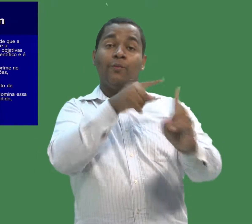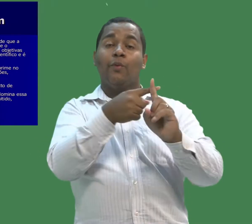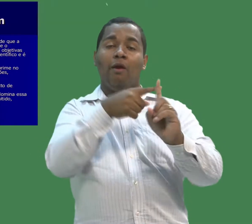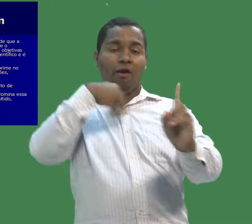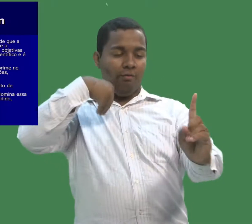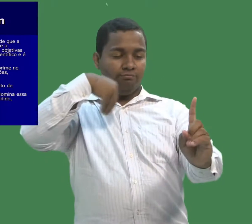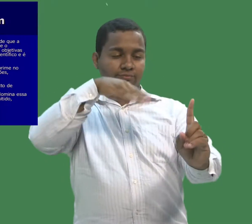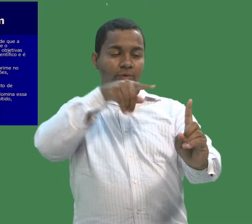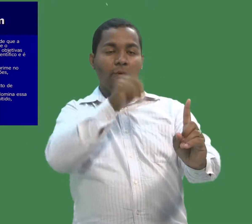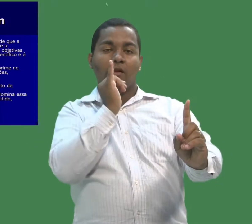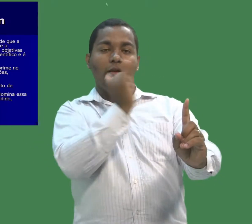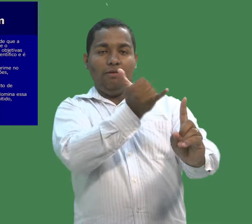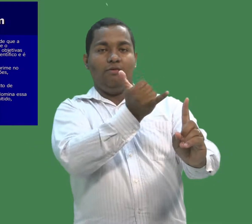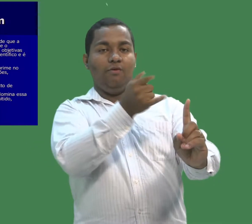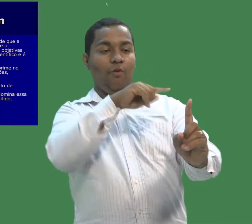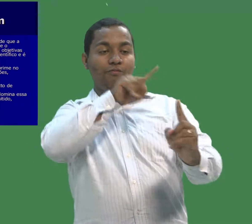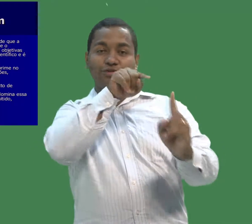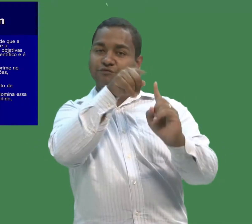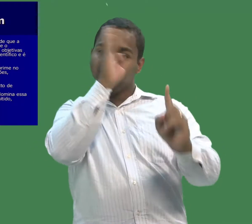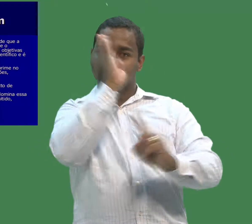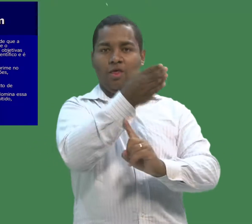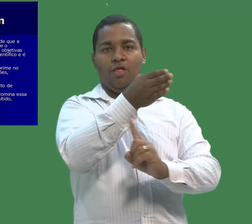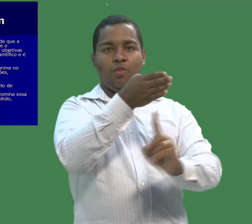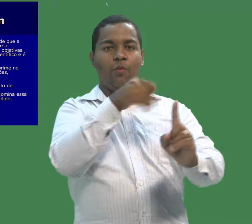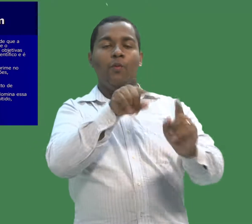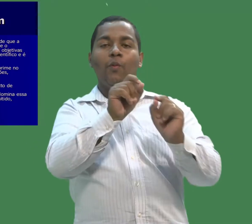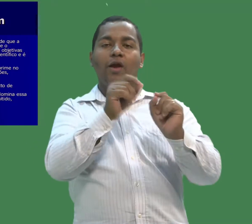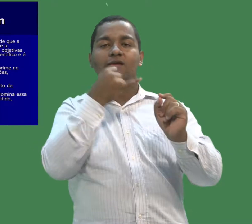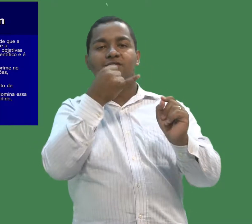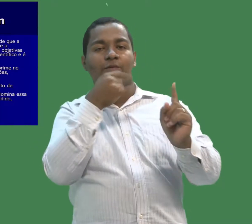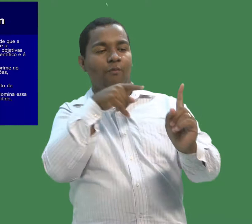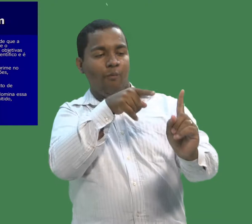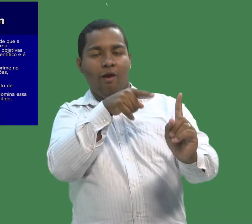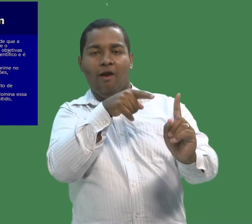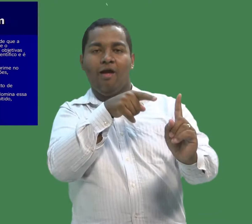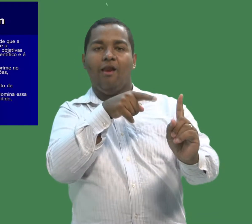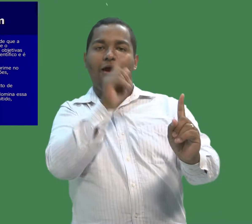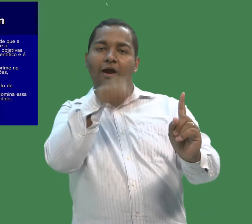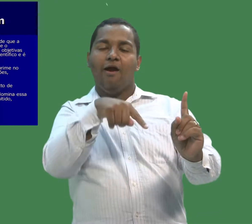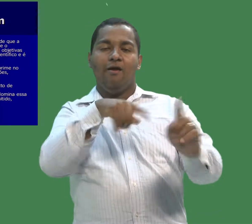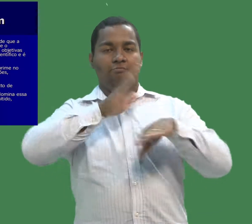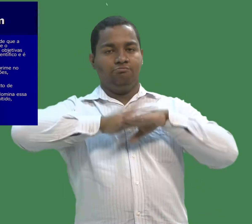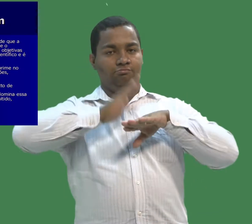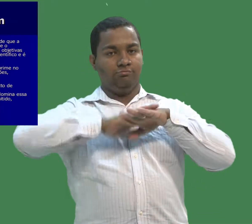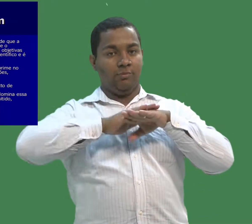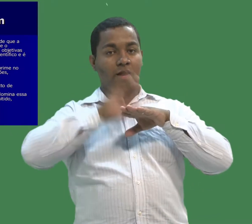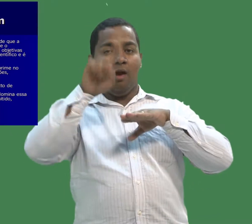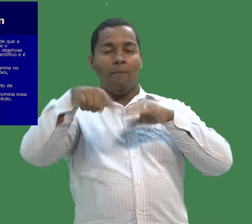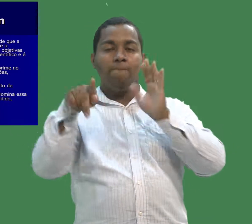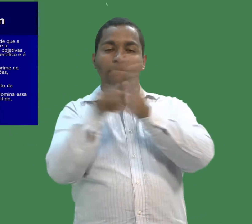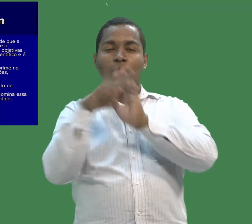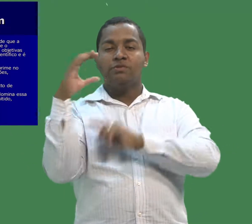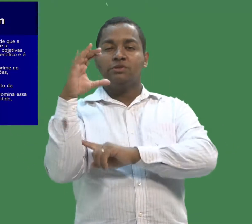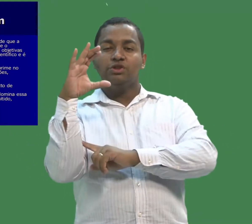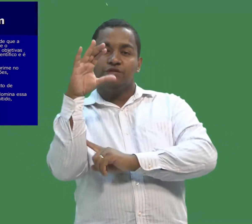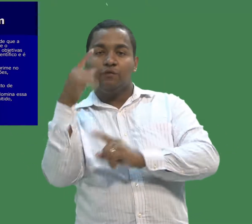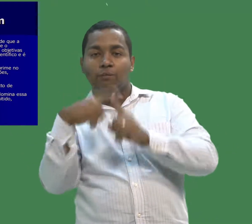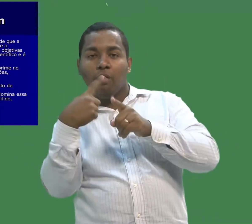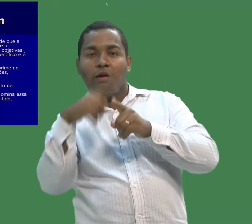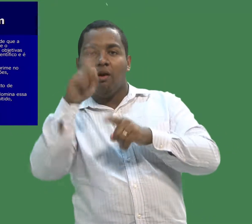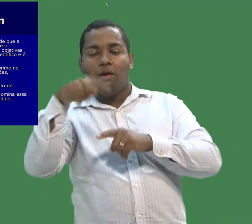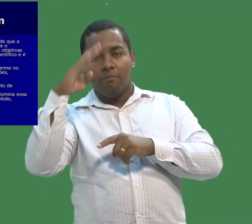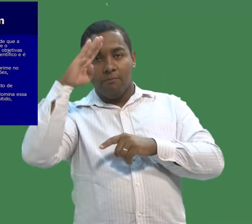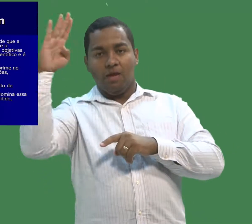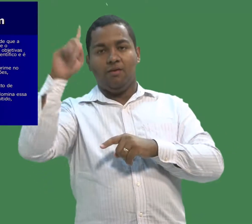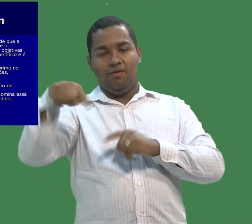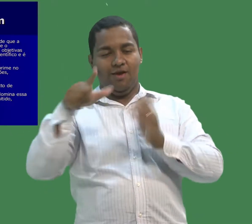objetivas sobre ele. Essa função predomina nos textos de caráter científico e é privilegiada nos textos jornalísticos. A